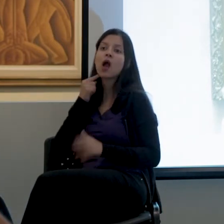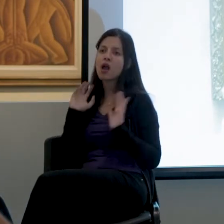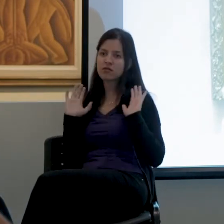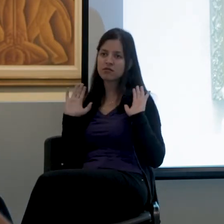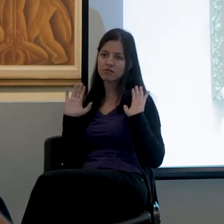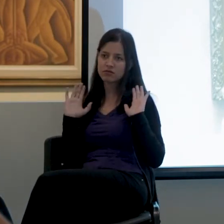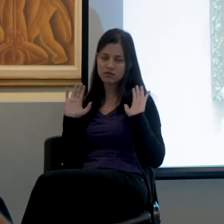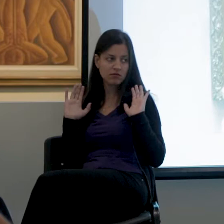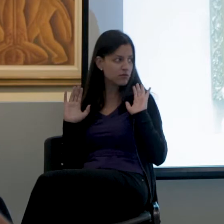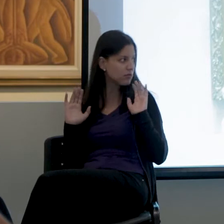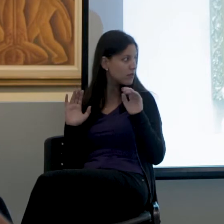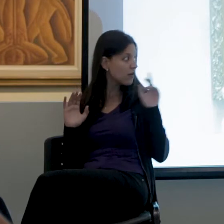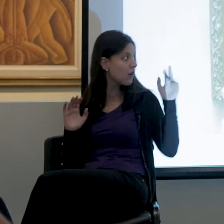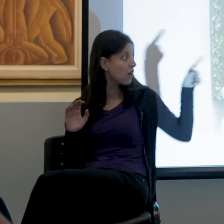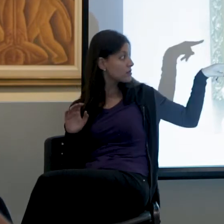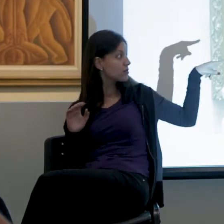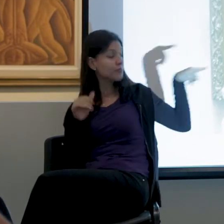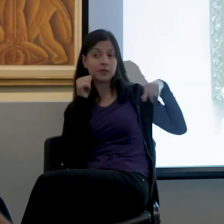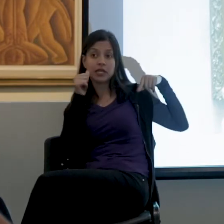As mocinhas aqui, ó,